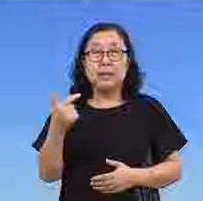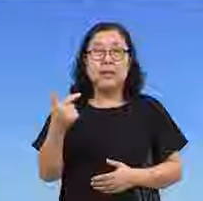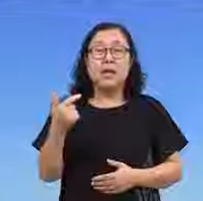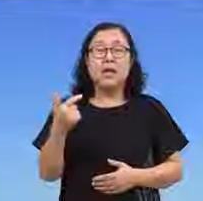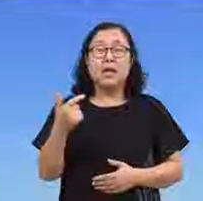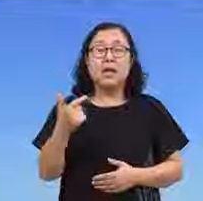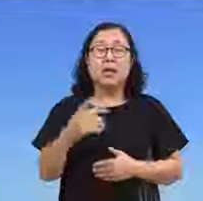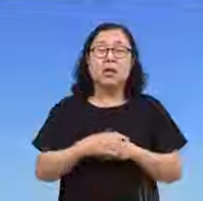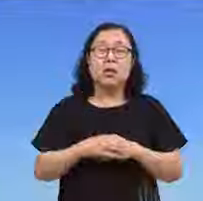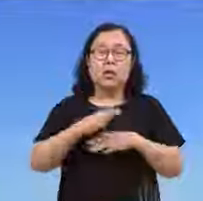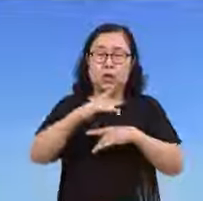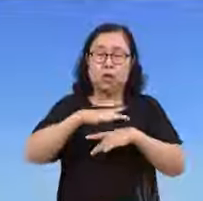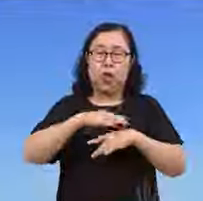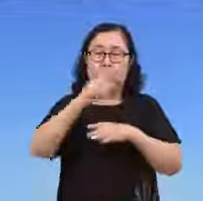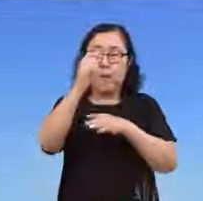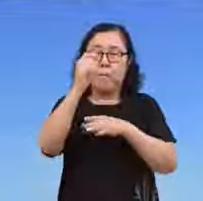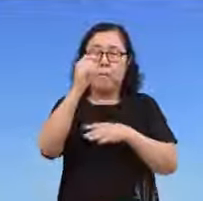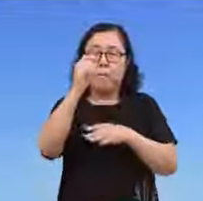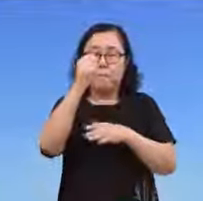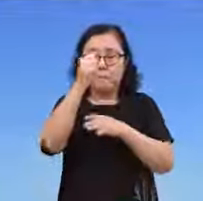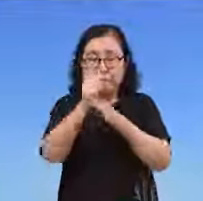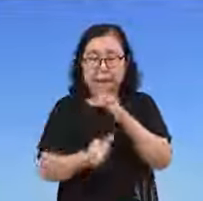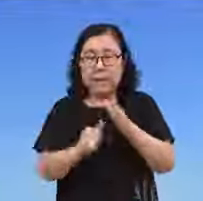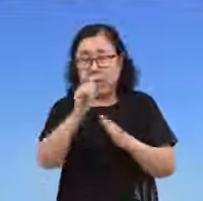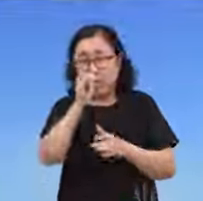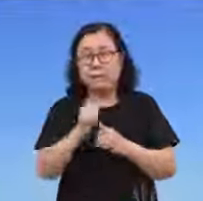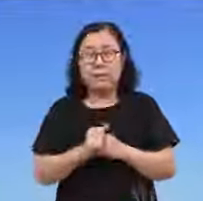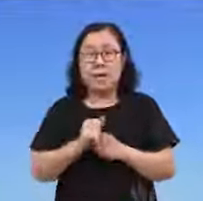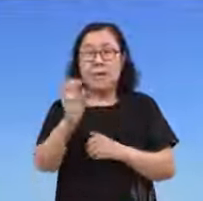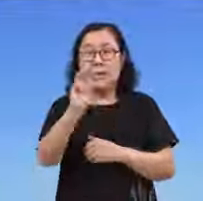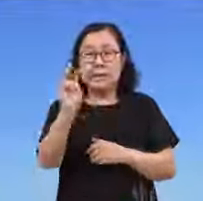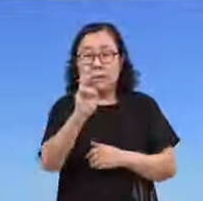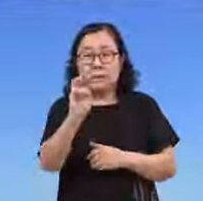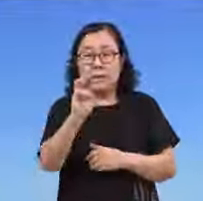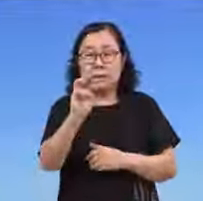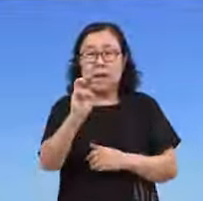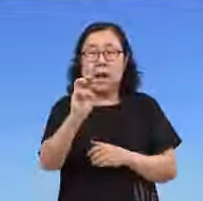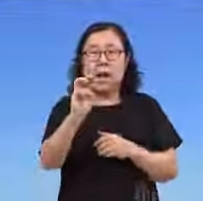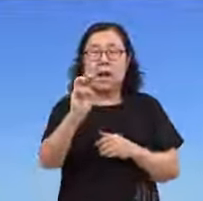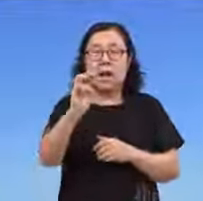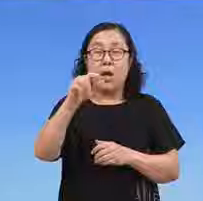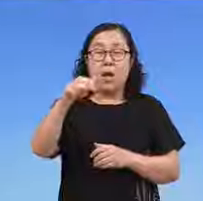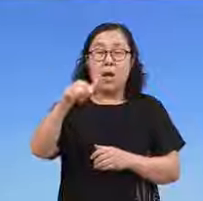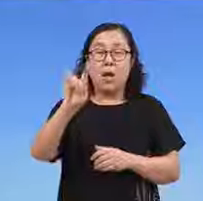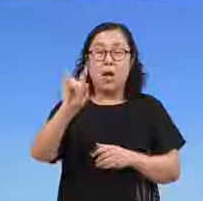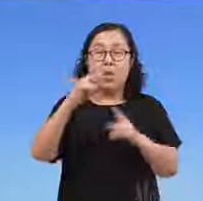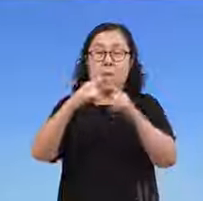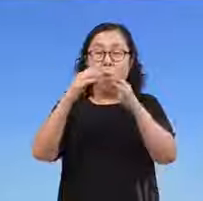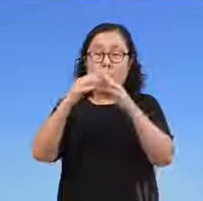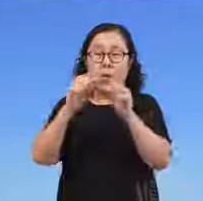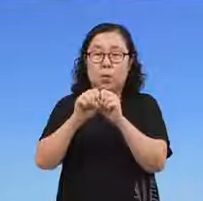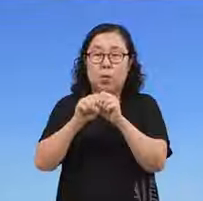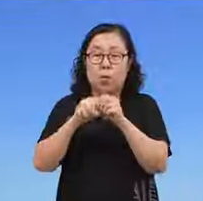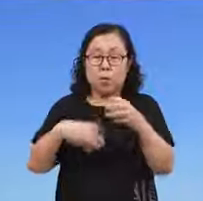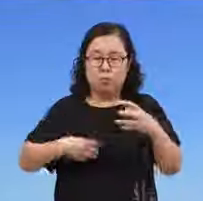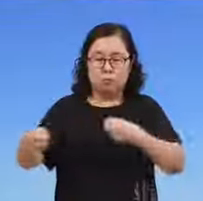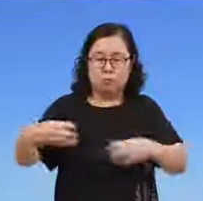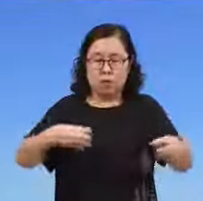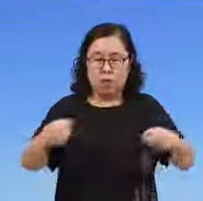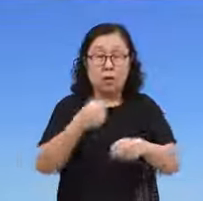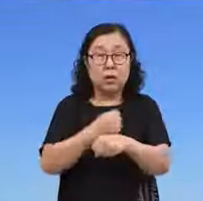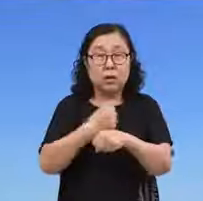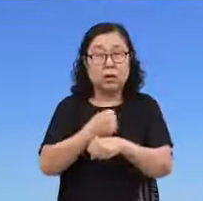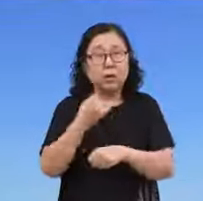과연 이제 이 30개 교회로 분립하는 이 과정이 은혜롭게 잘 될 것인가? 외부에서 15 목사님이 우리